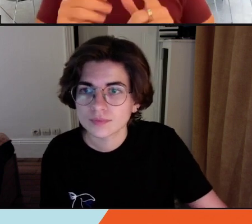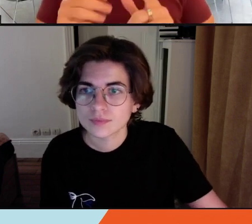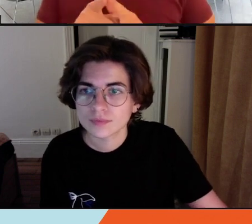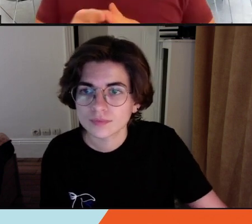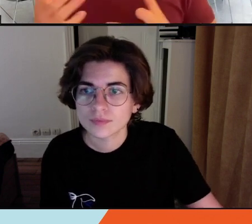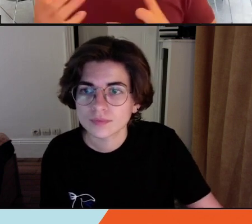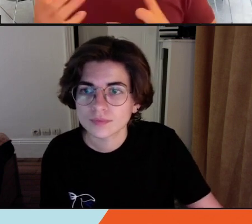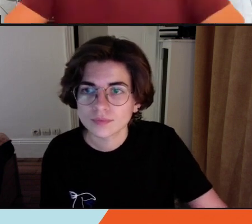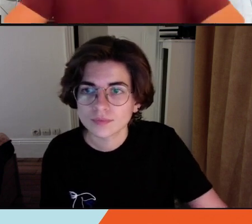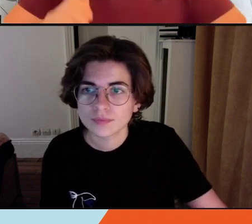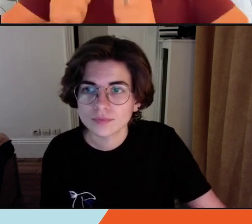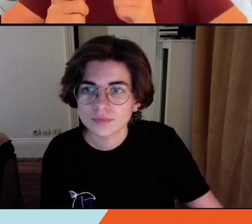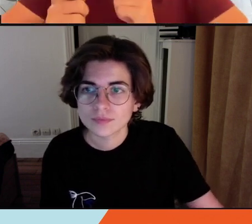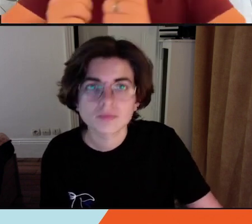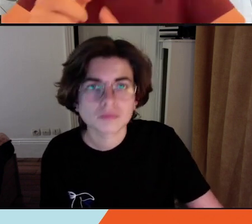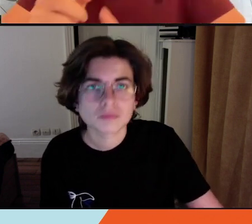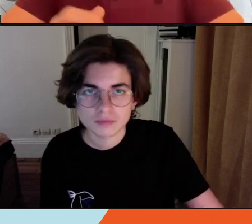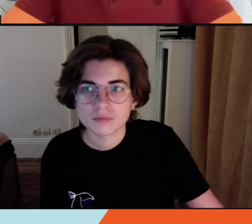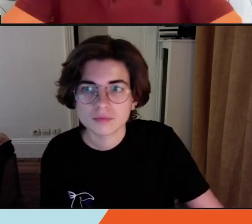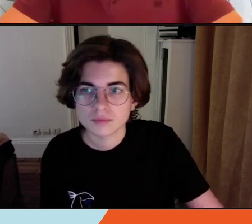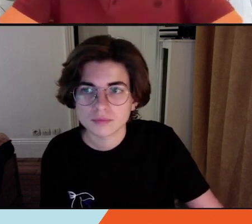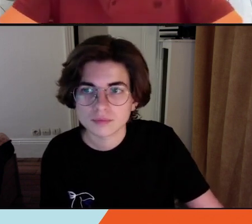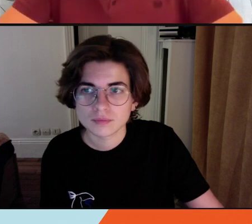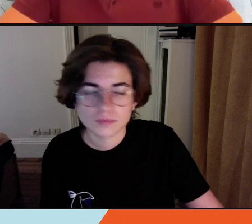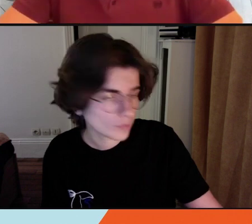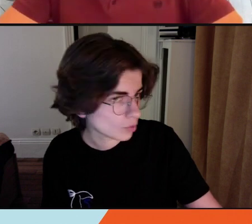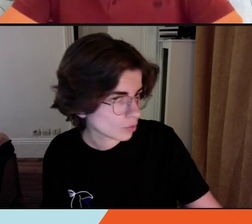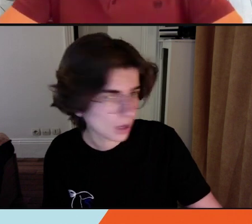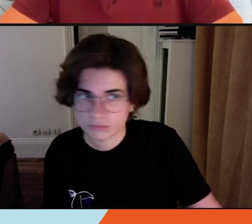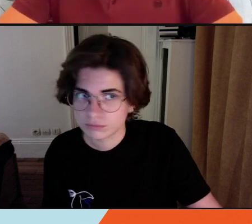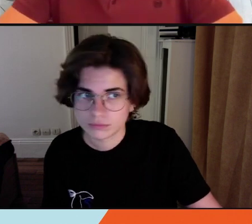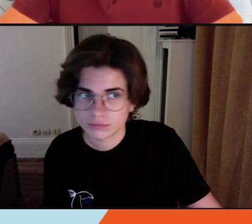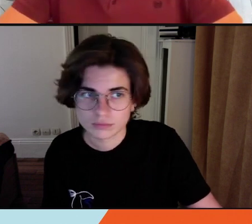de parler avec eux. Ok.